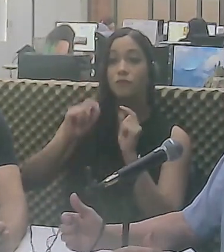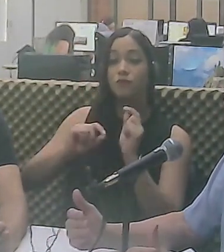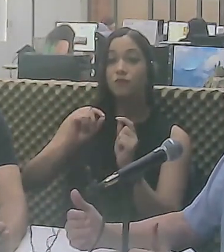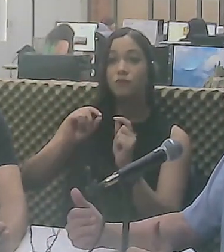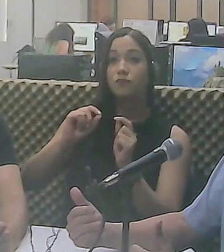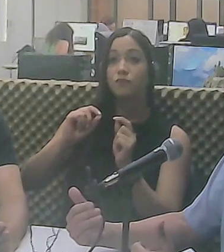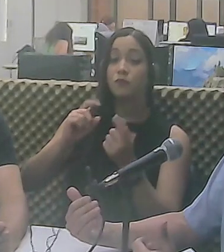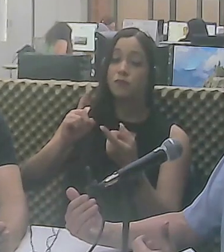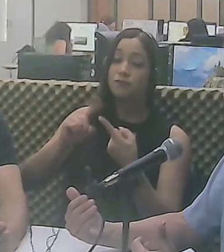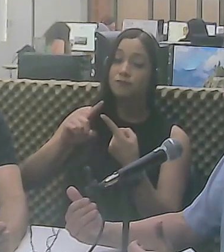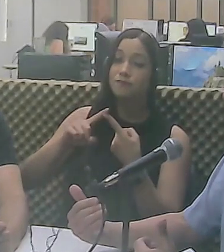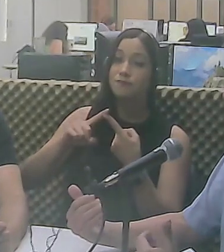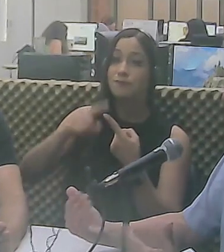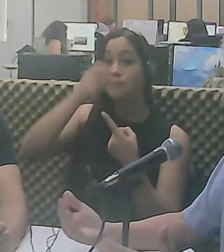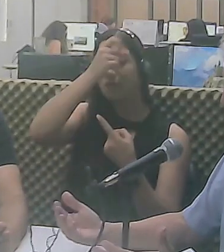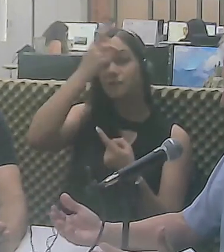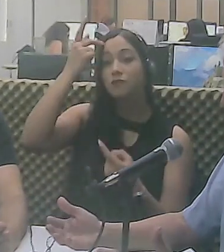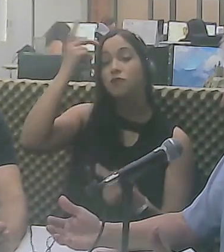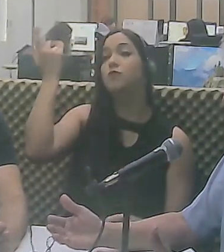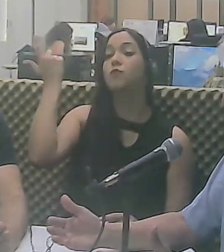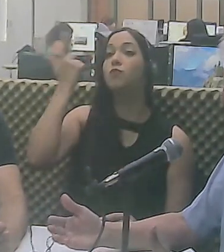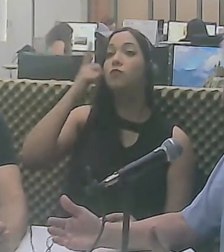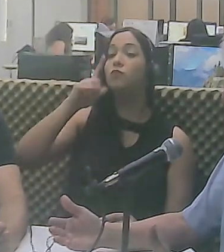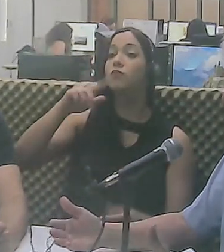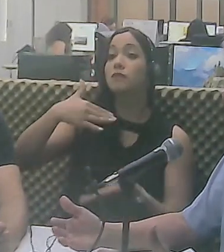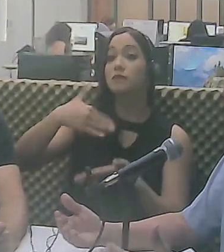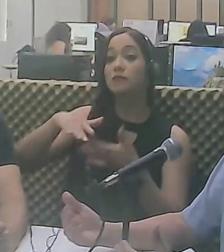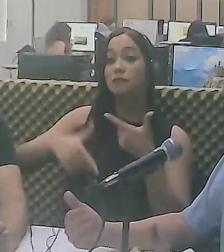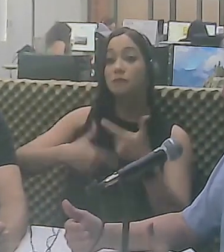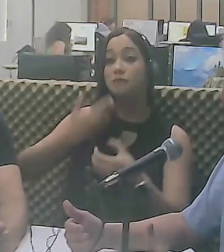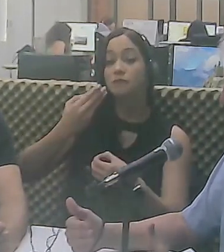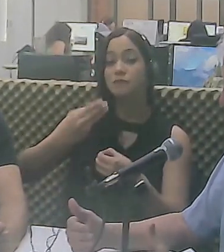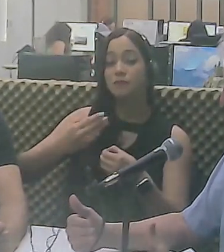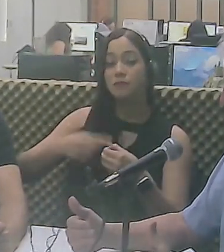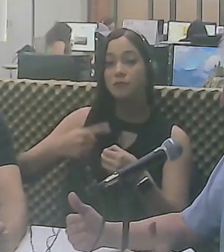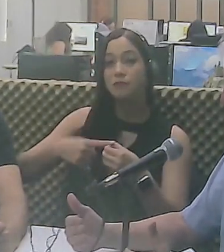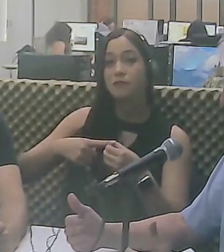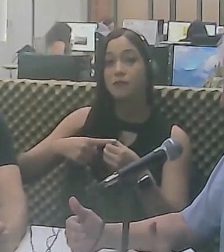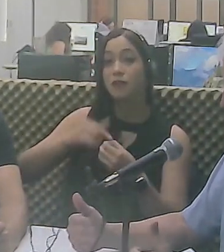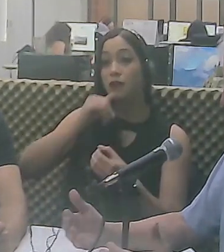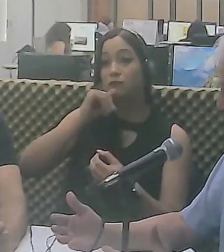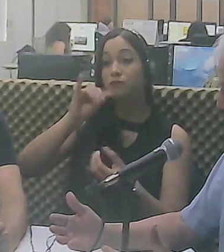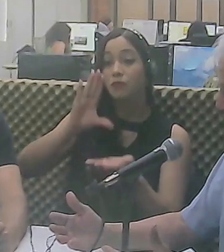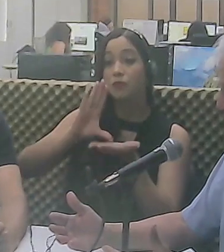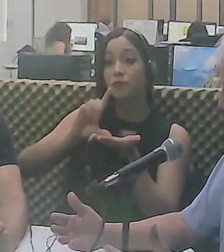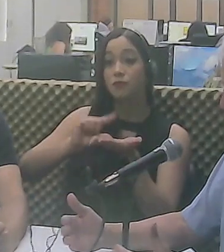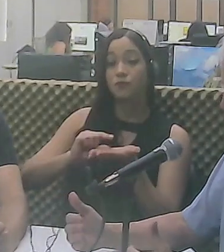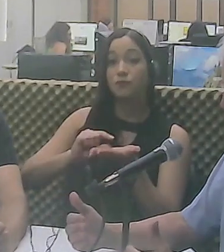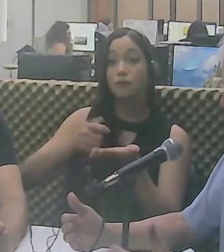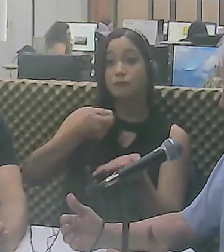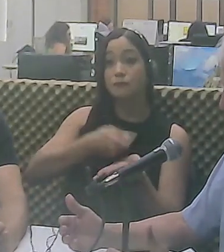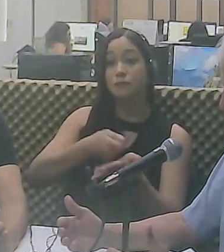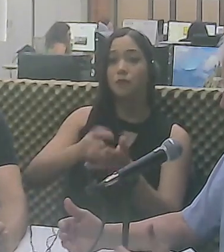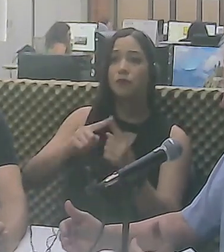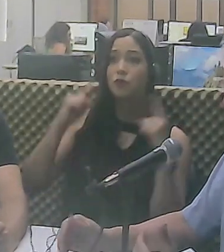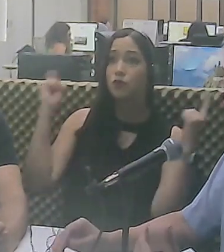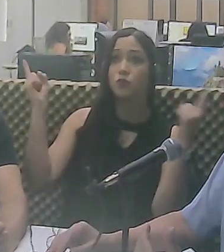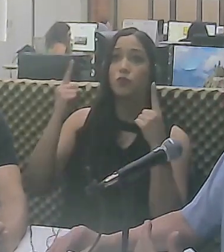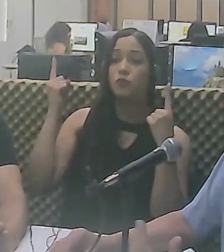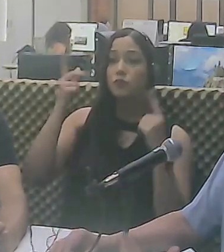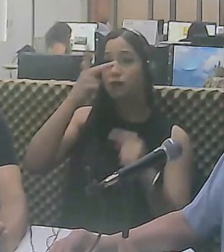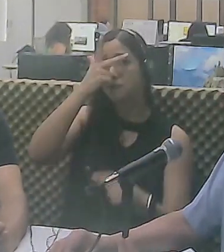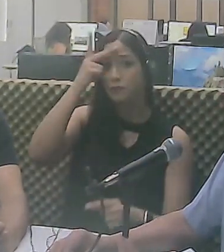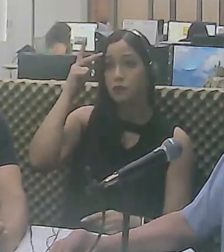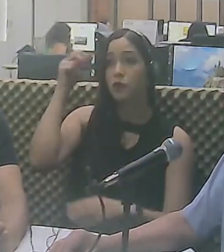que primeiramente a prefeitura pudesse ter através da Secreta de serviço mas não economia na conta de energia que você paga que todo cidadão que tem